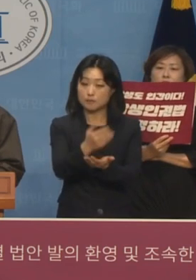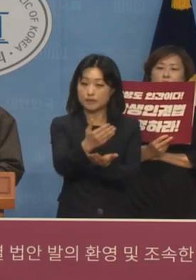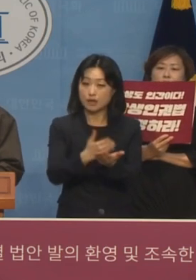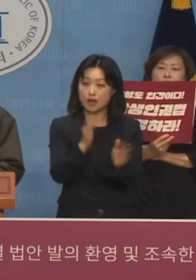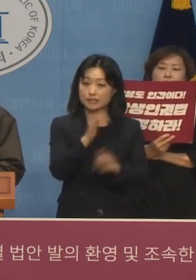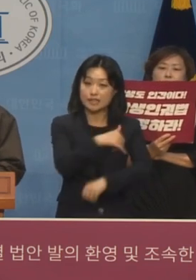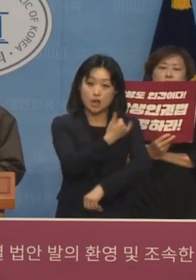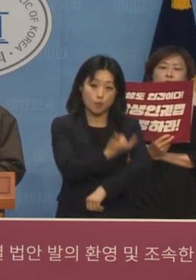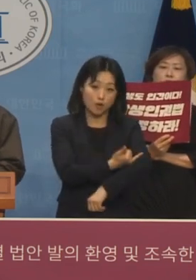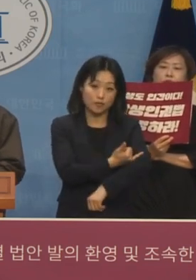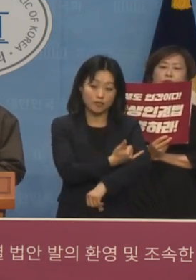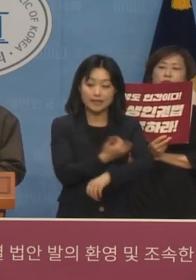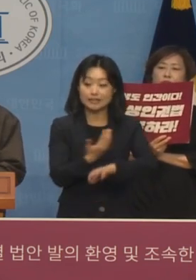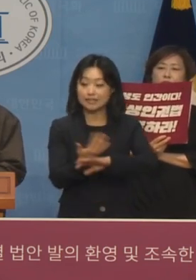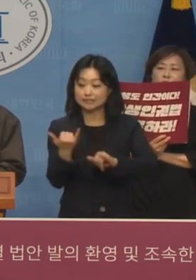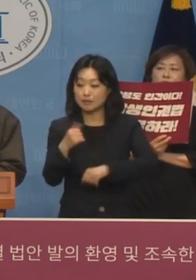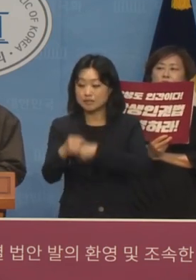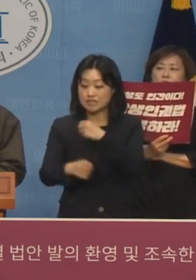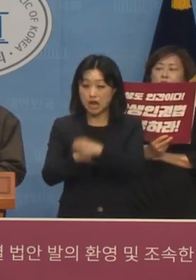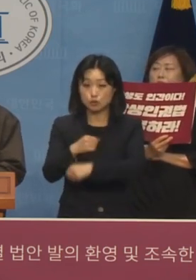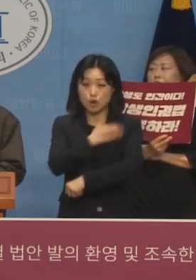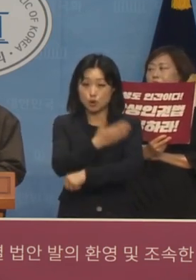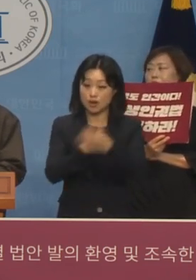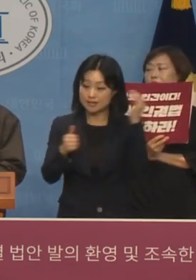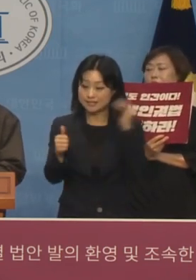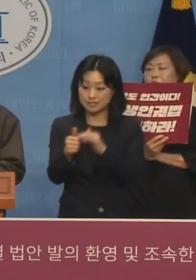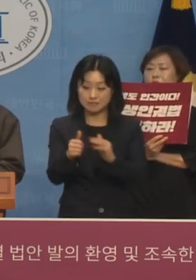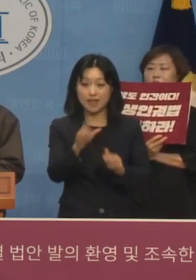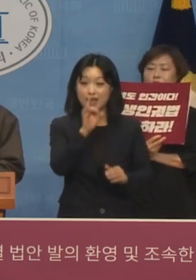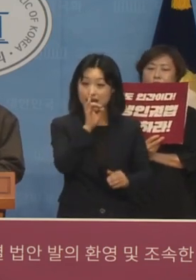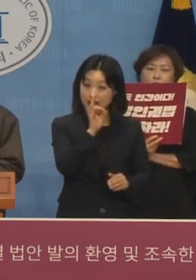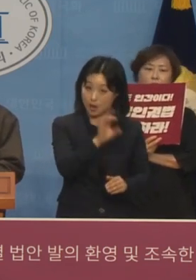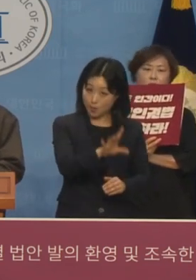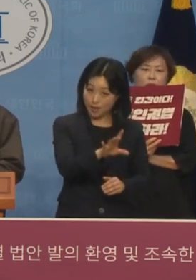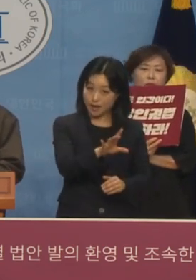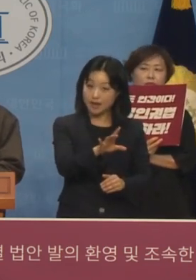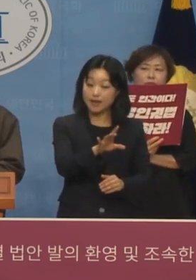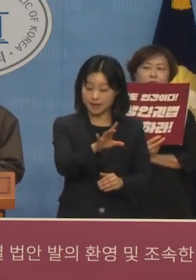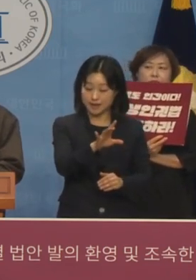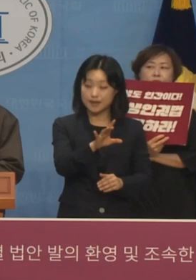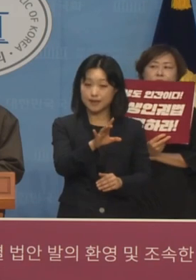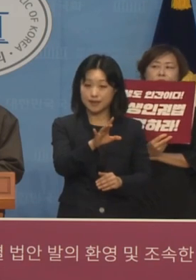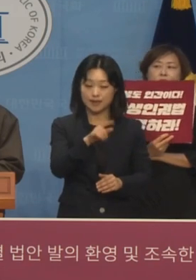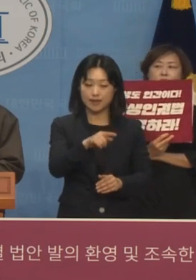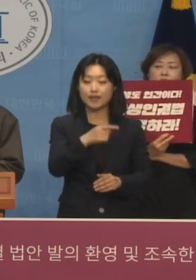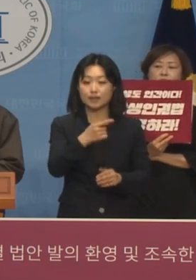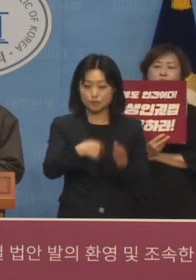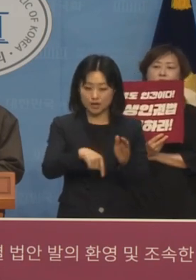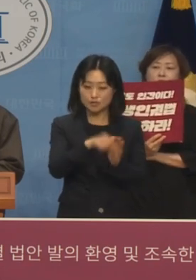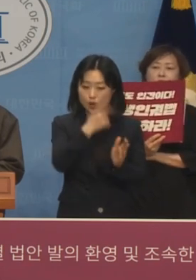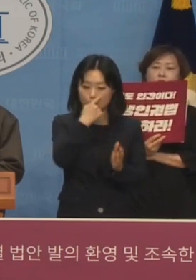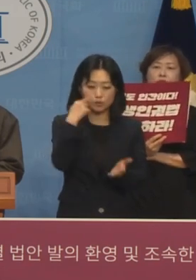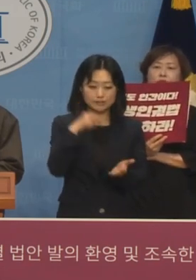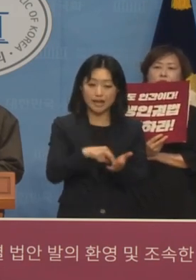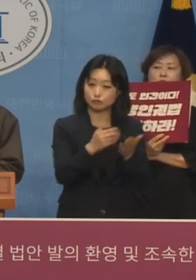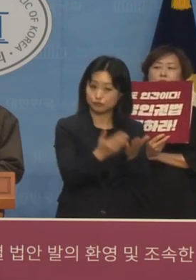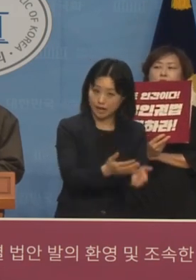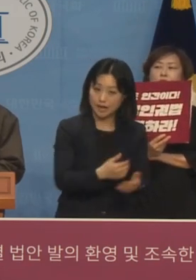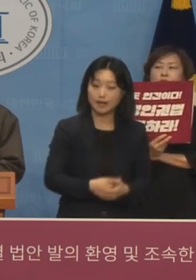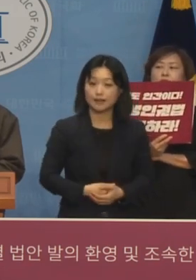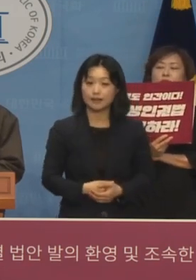학생의 권리는 다른 사람의 자유와 권리를 침해하지 않는 범위에서 보장된다라고 명백히 규정되어